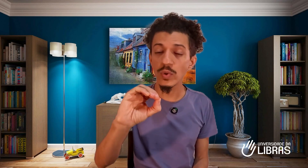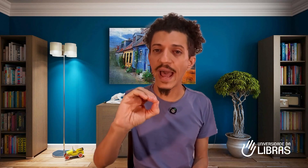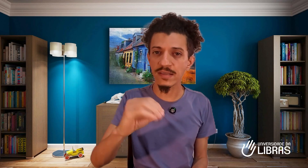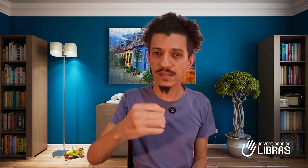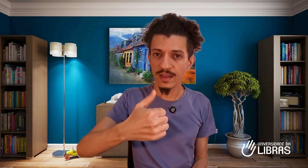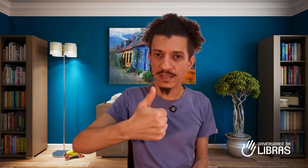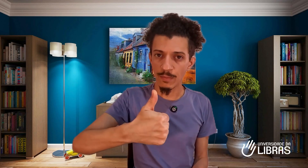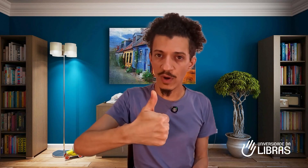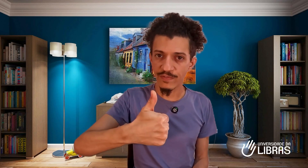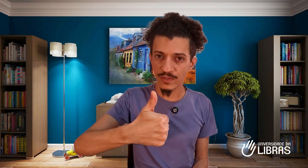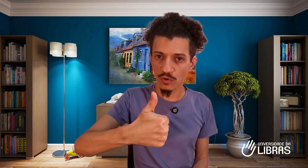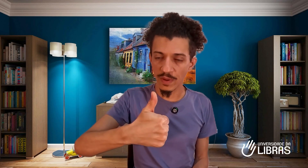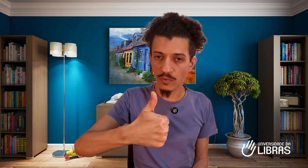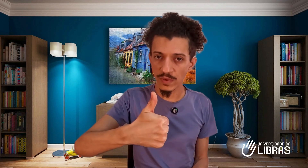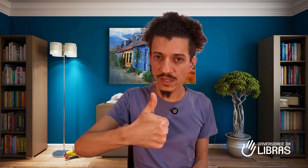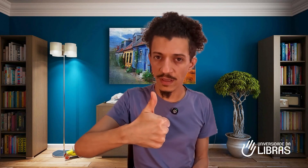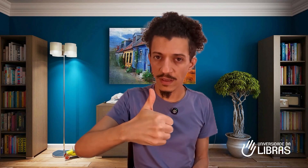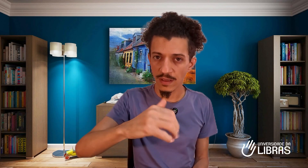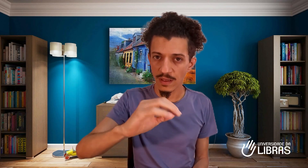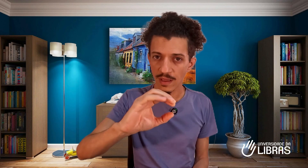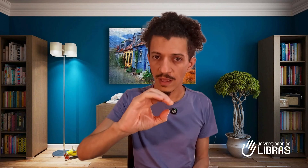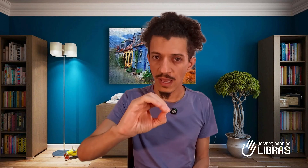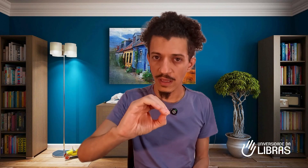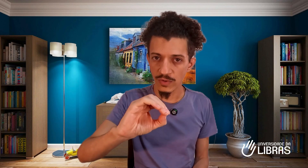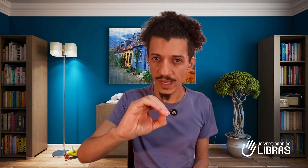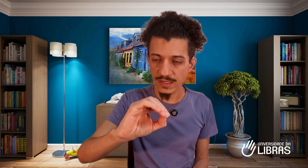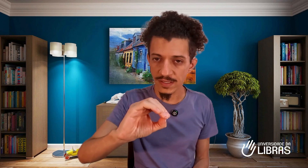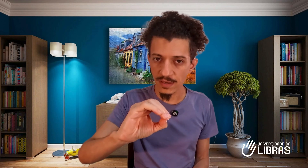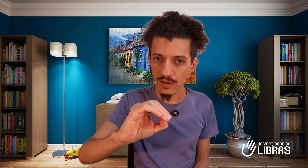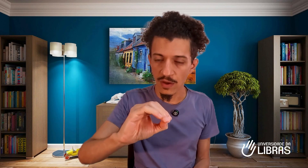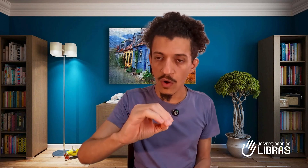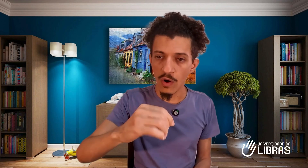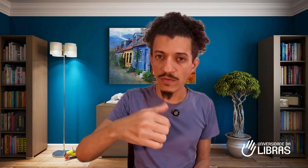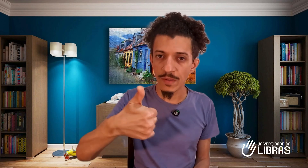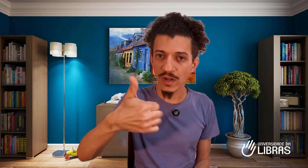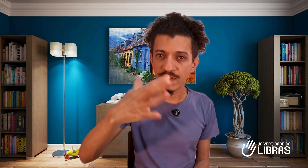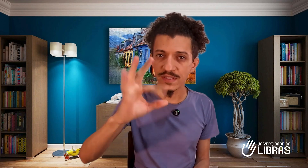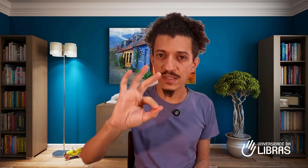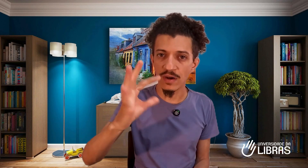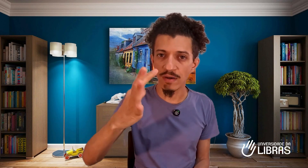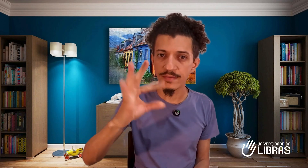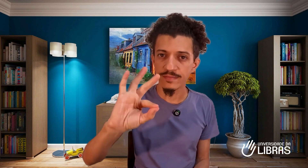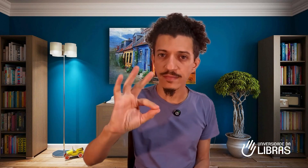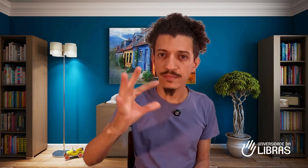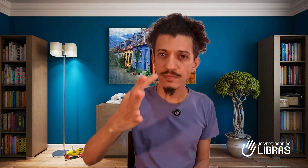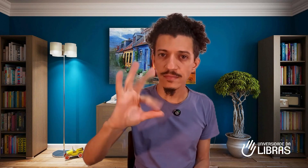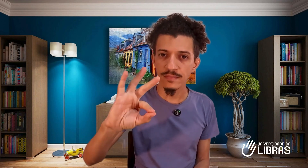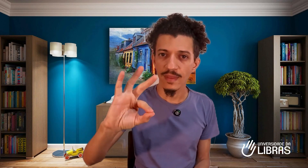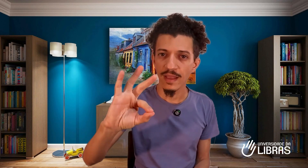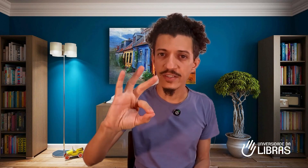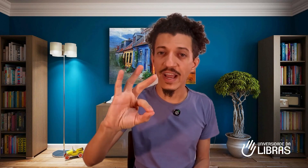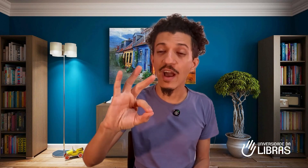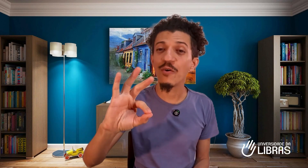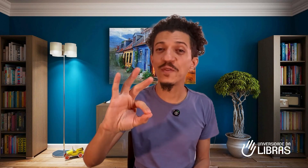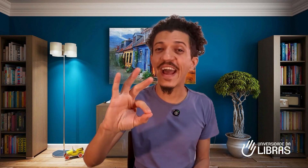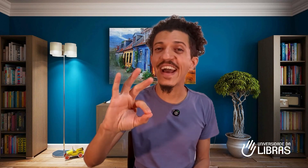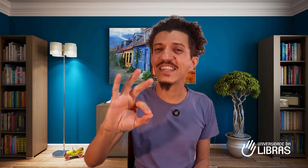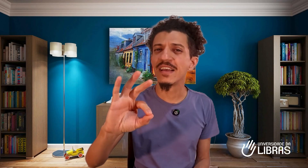10, você pode fazer o número 1 assim e o 0 assim, ou você pode fazer assim, ó. Já é o 10